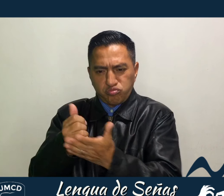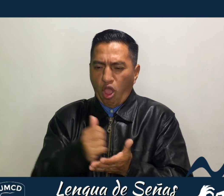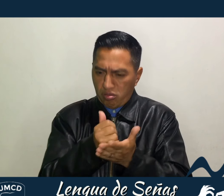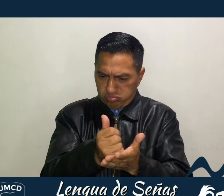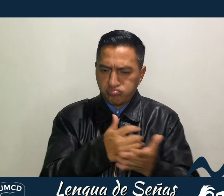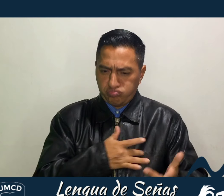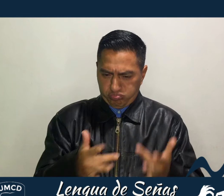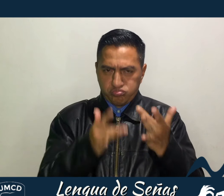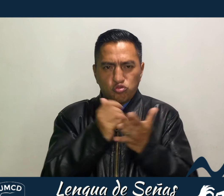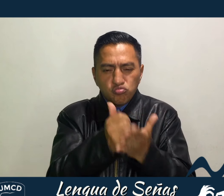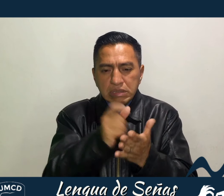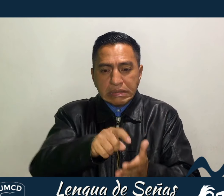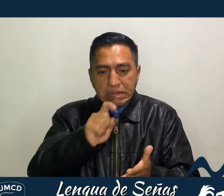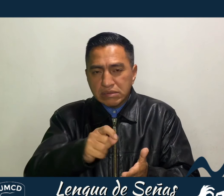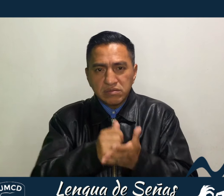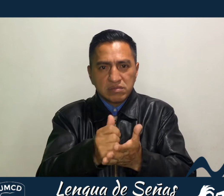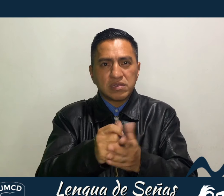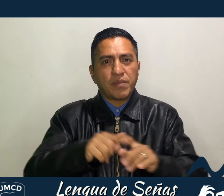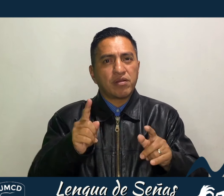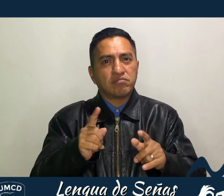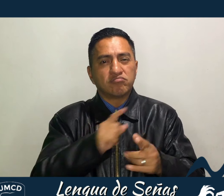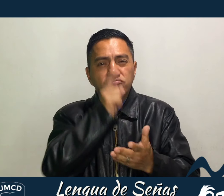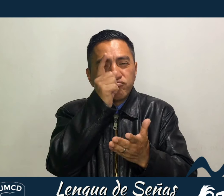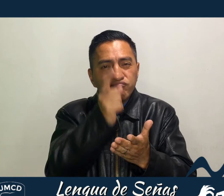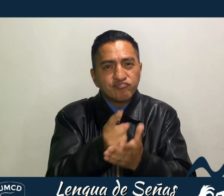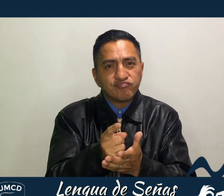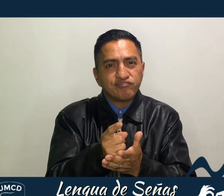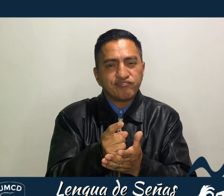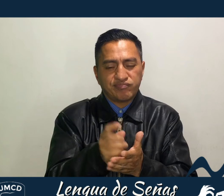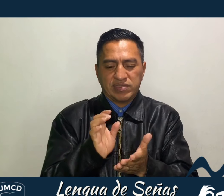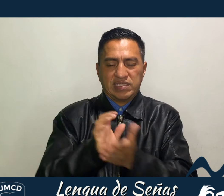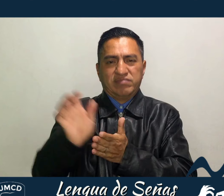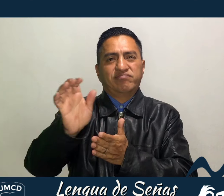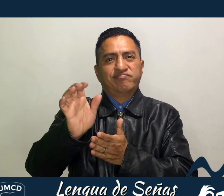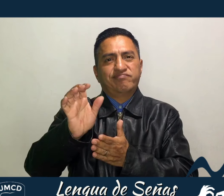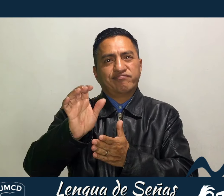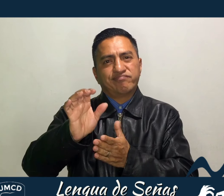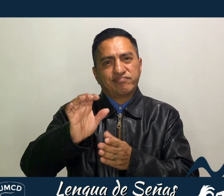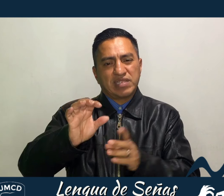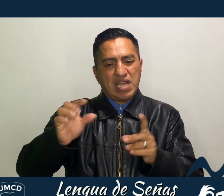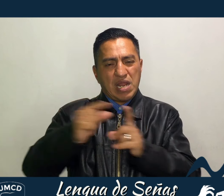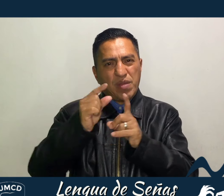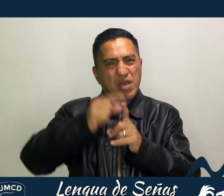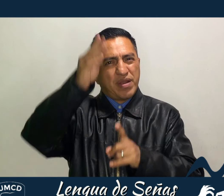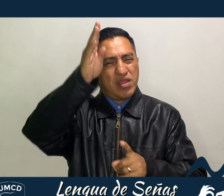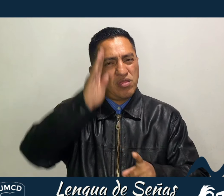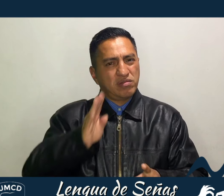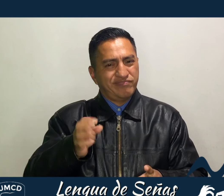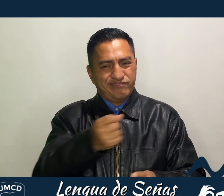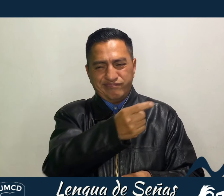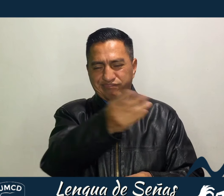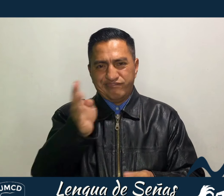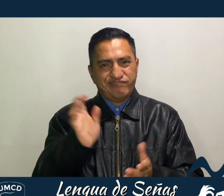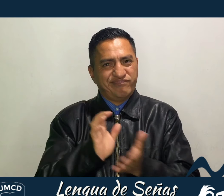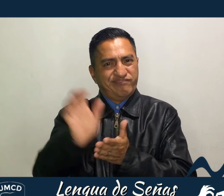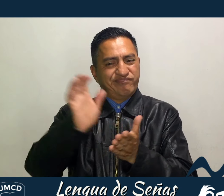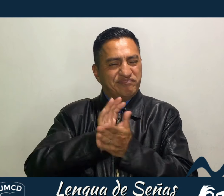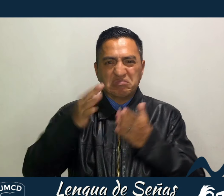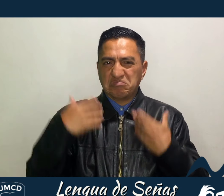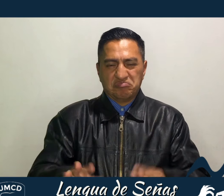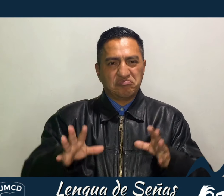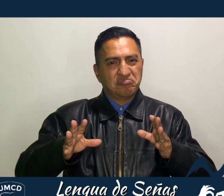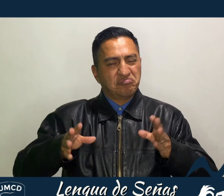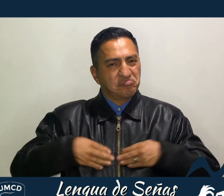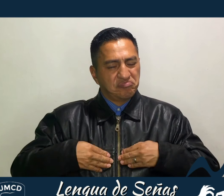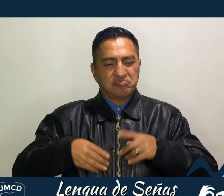alma de las personas negando la existencia de una realidad espiritual, lo cual es totalmente contrario a lo que la palabra de